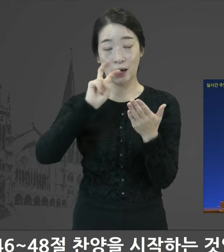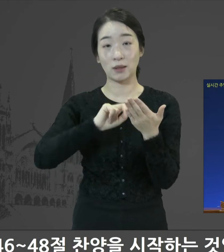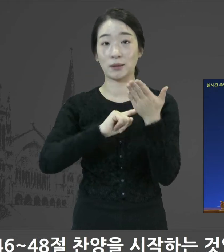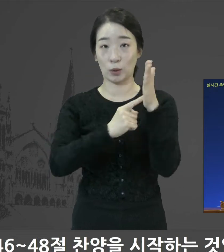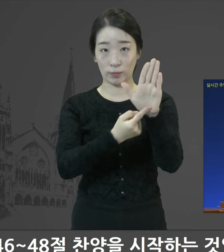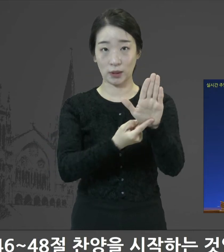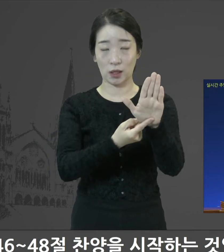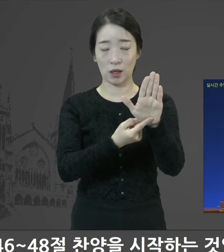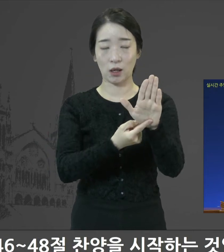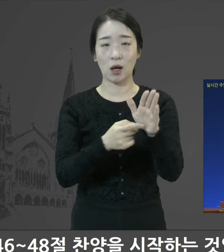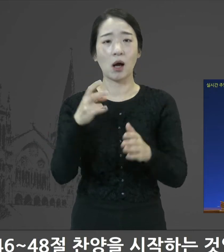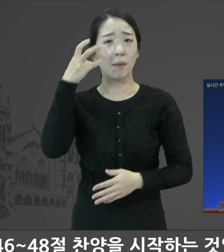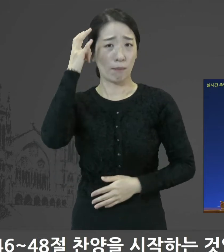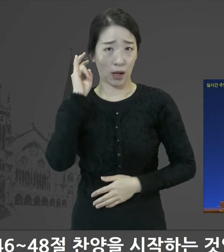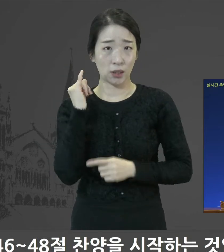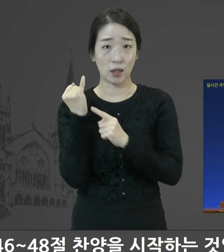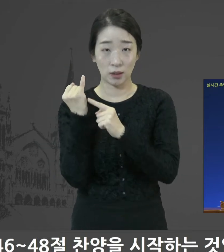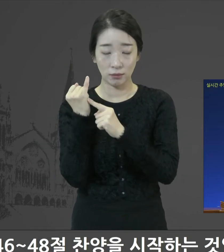성령이 충만했습니다.